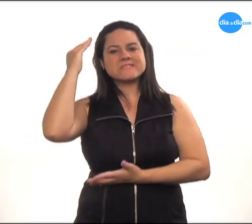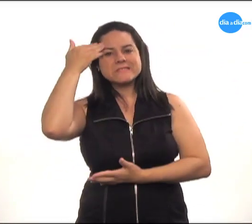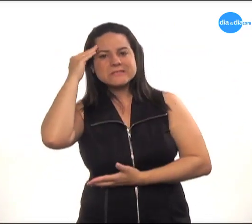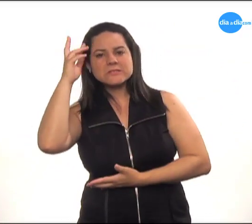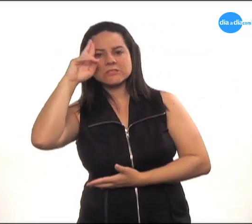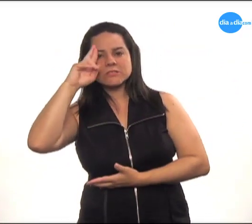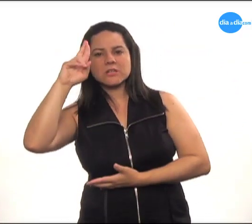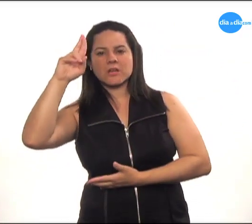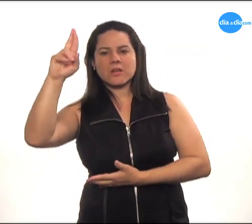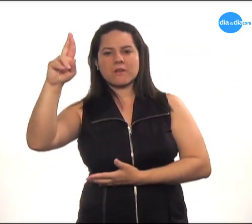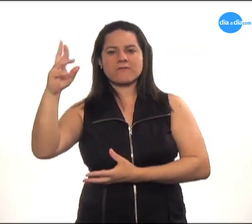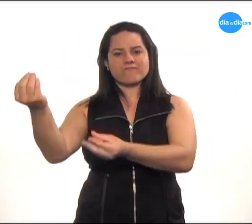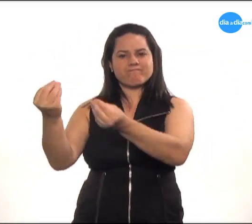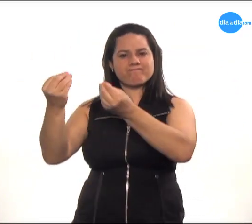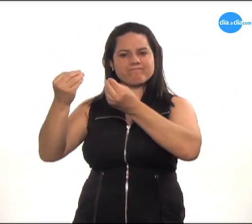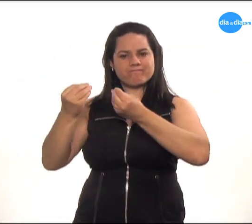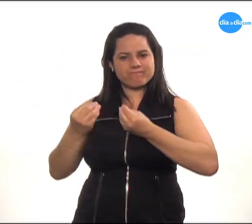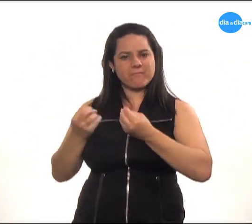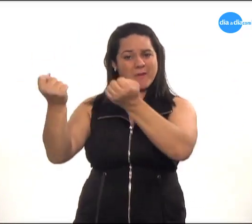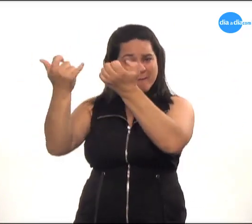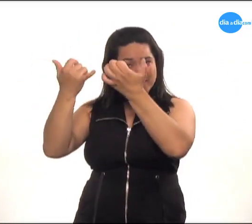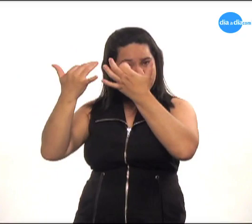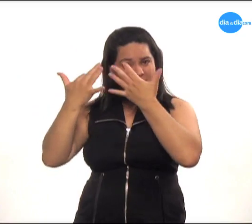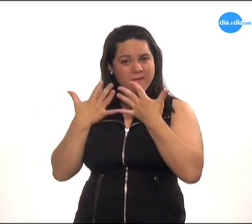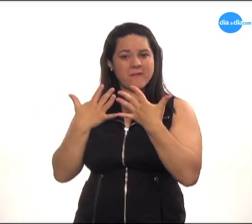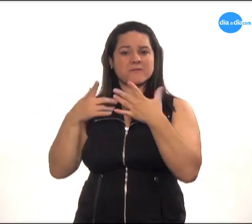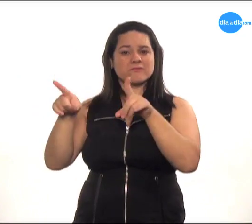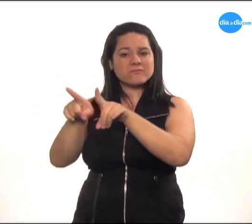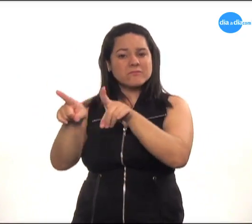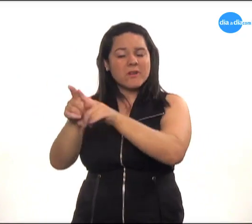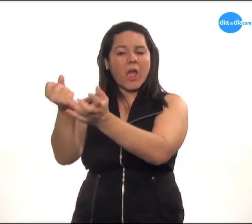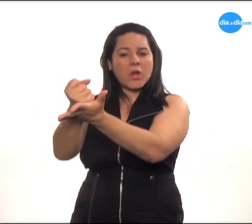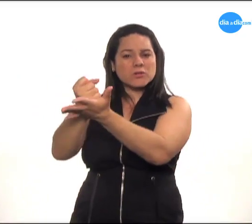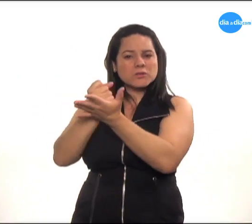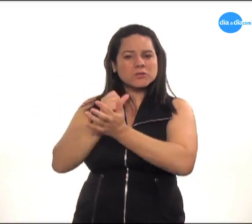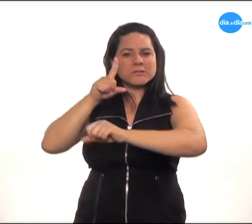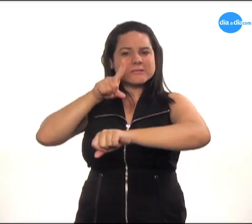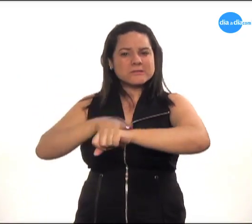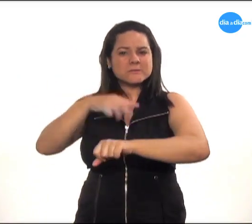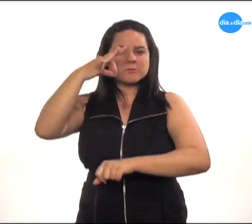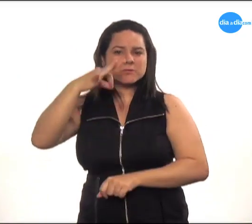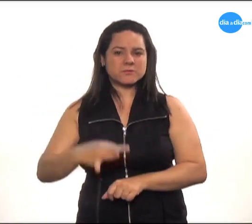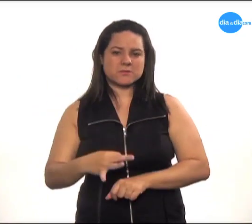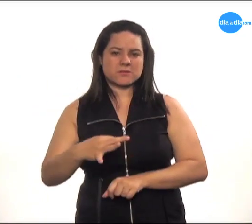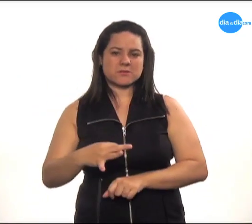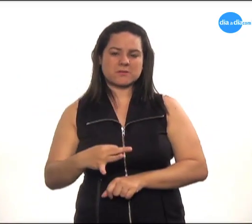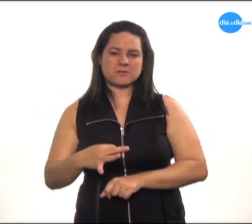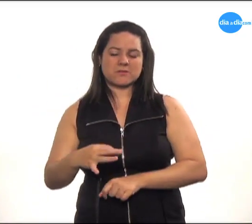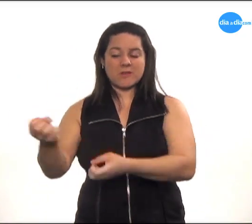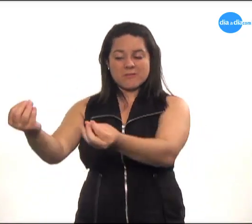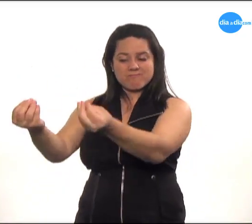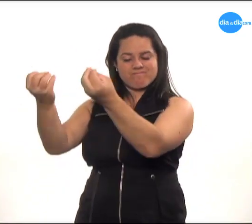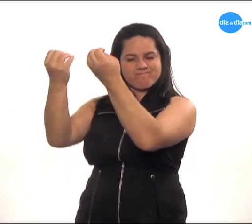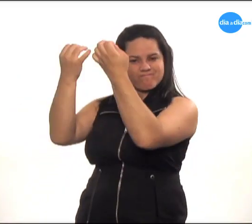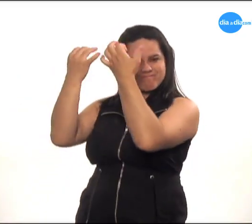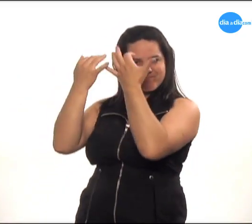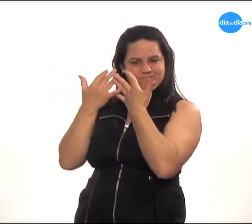bênção e o sustento a seu tempo de seus conservos, e que se ele